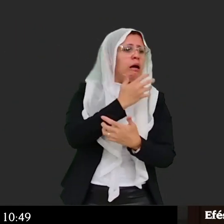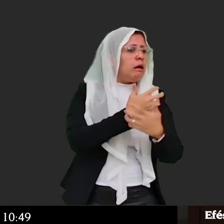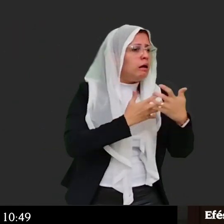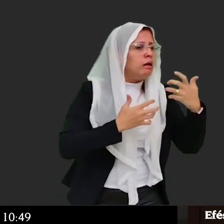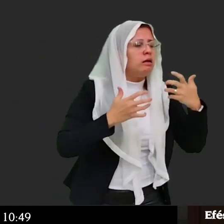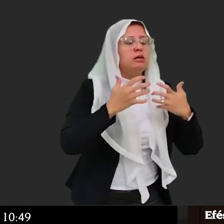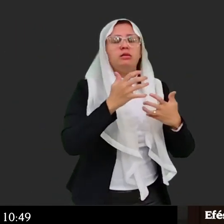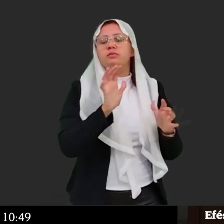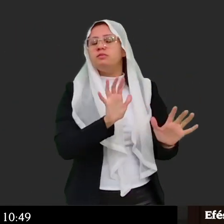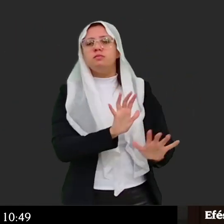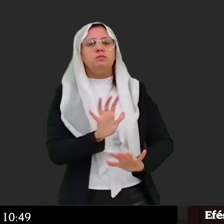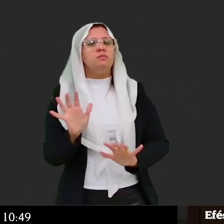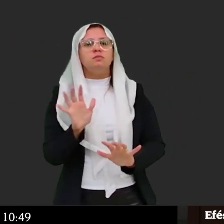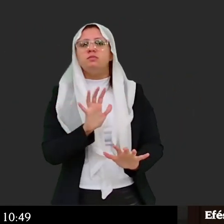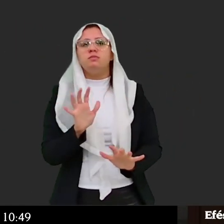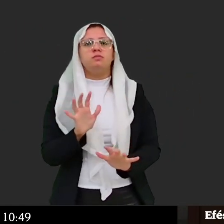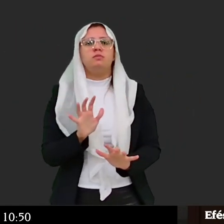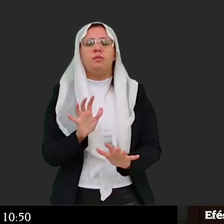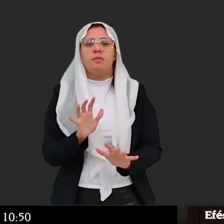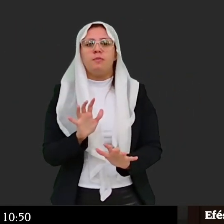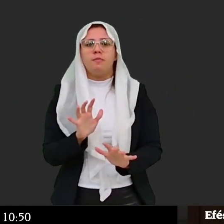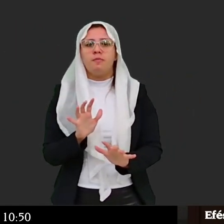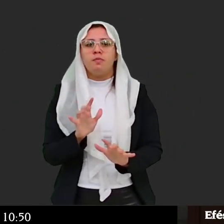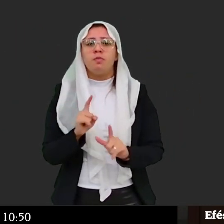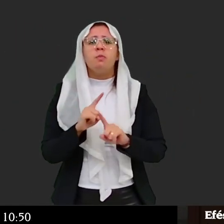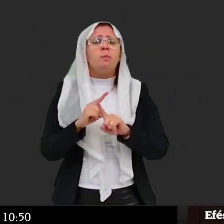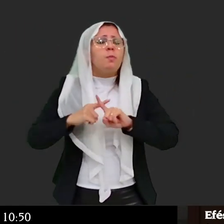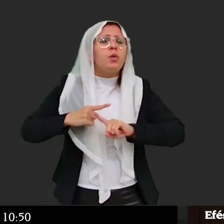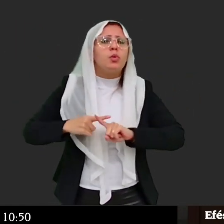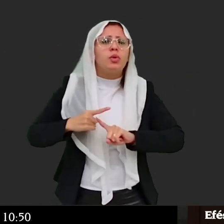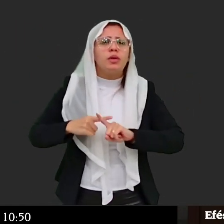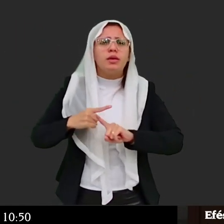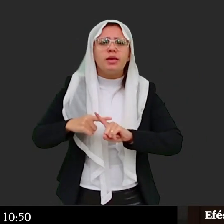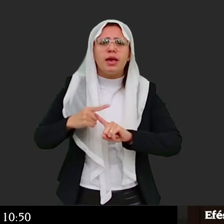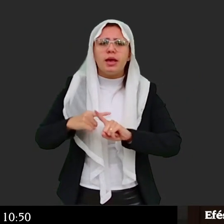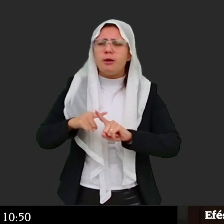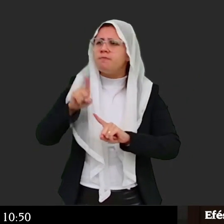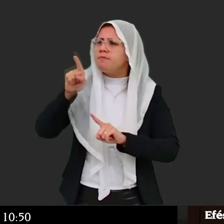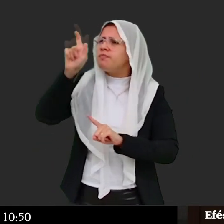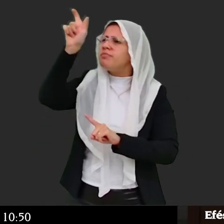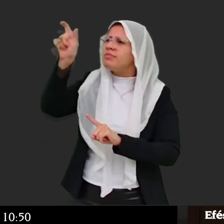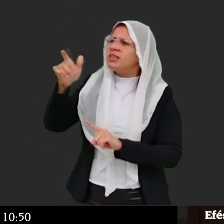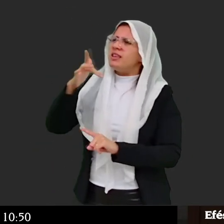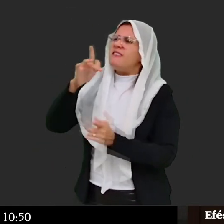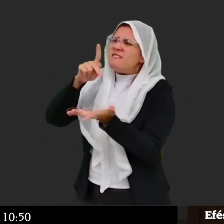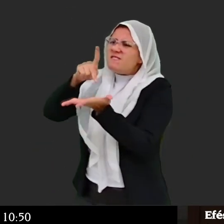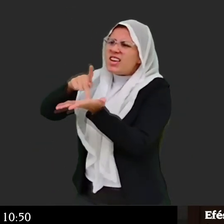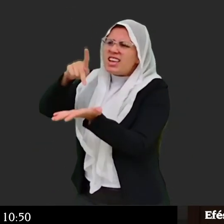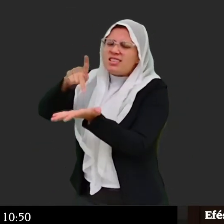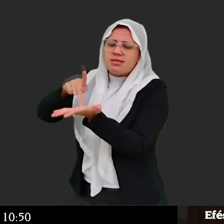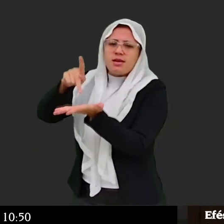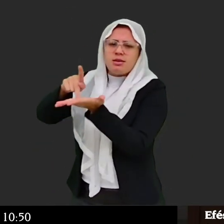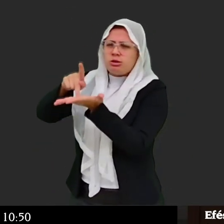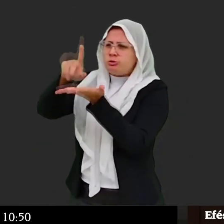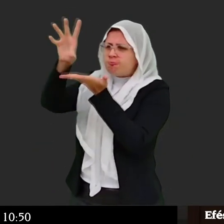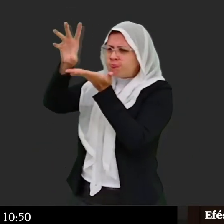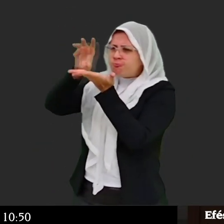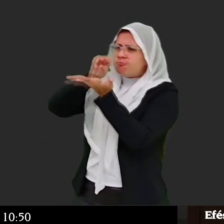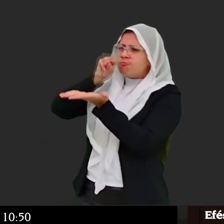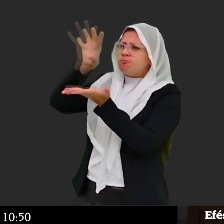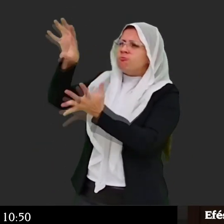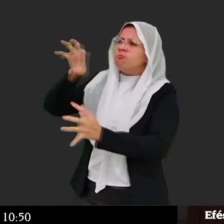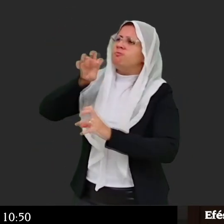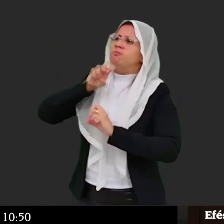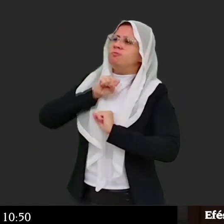sentimentos que vêm, mas antes, seguindo a verdade em caridade, cresçamos em tudo naquele